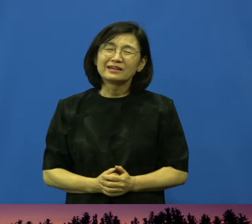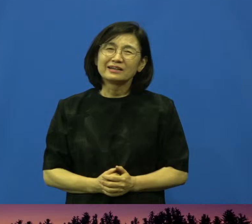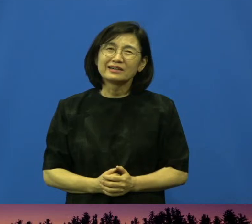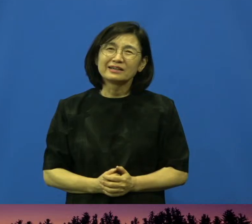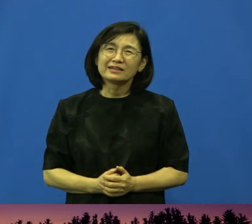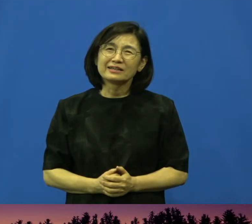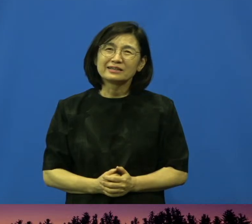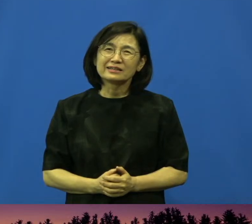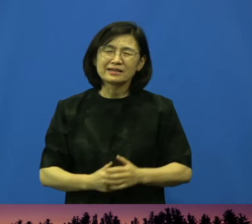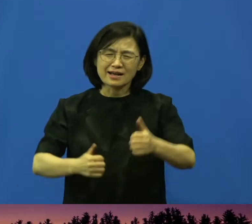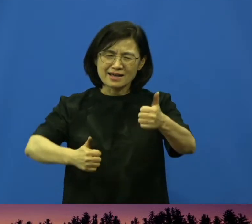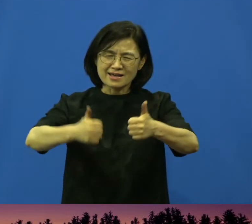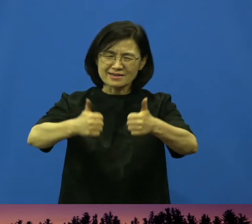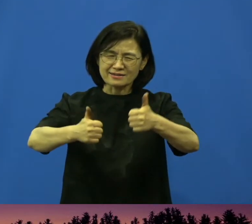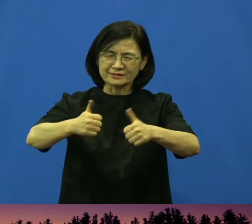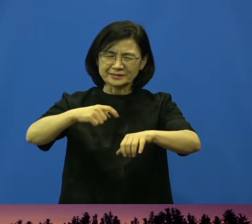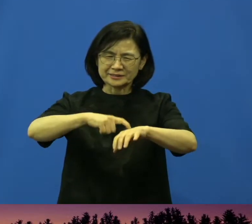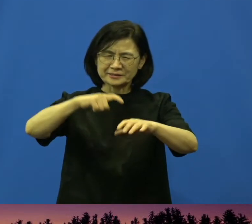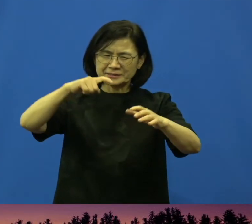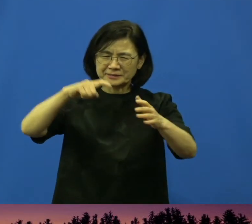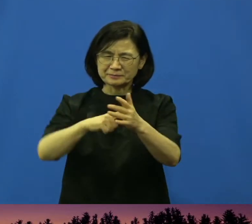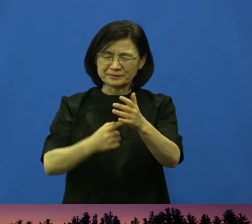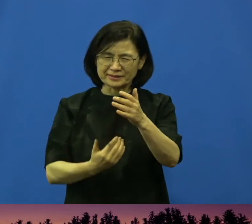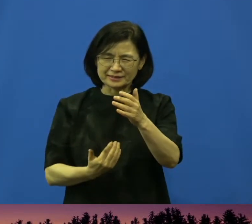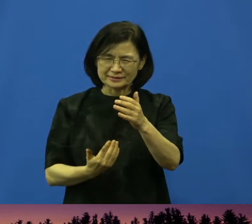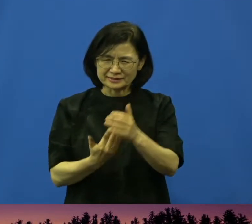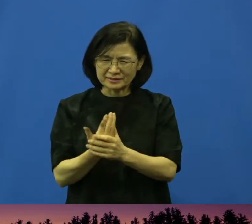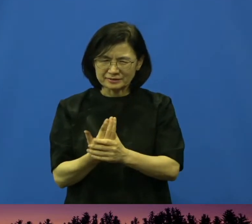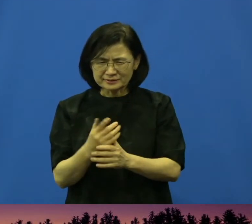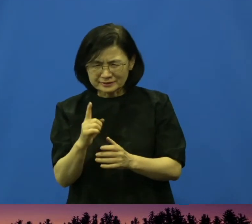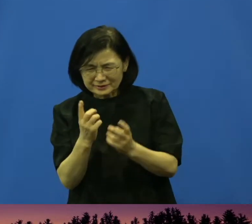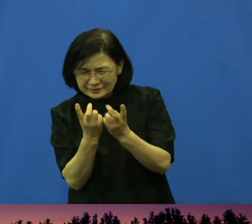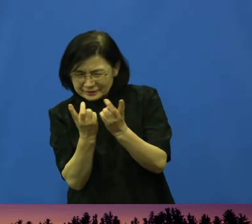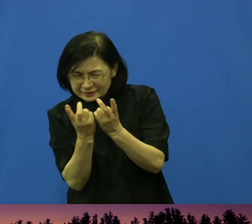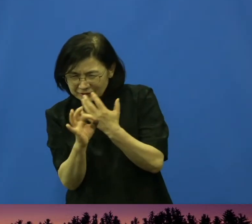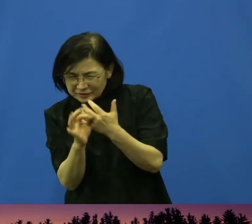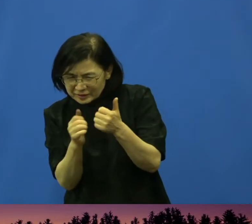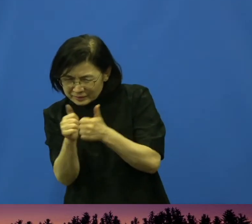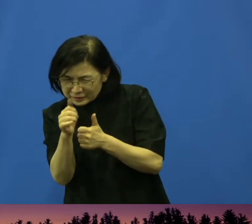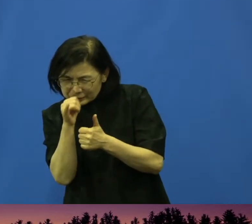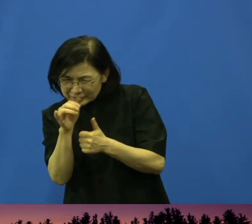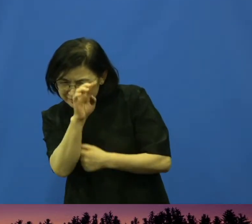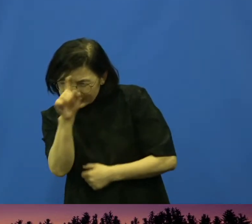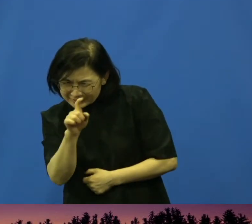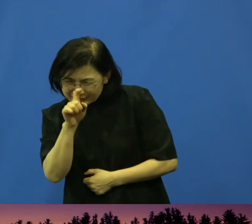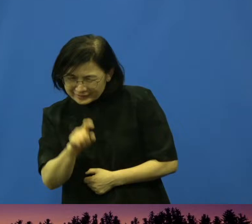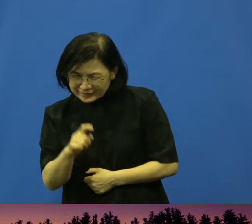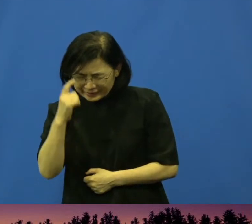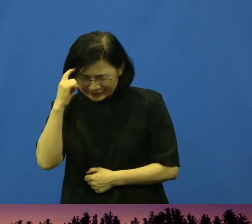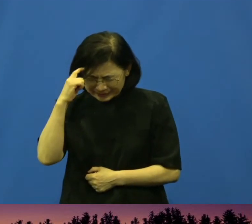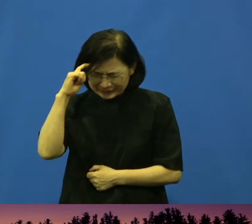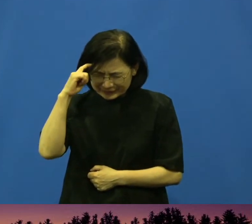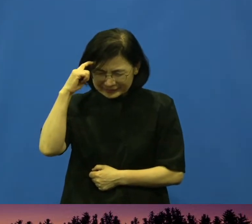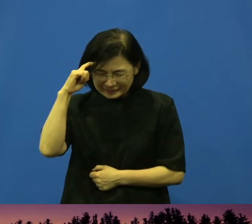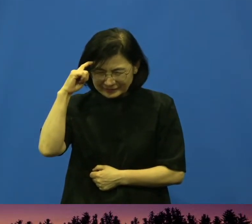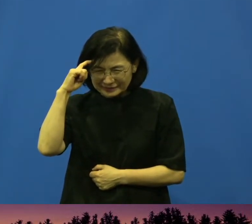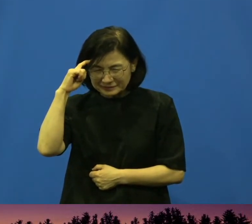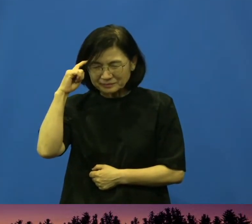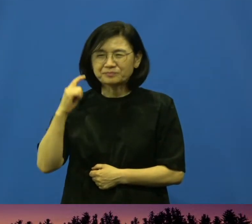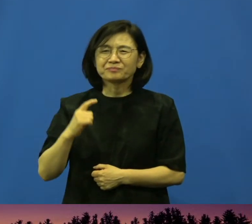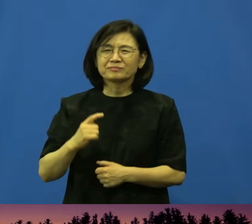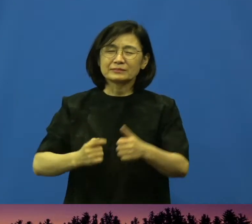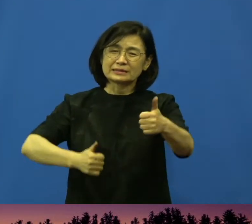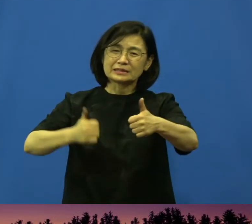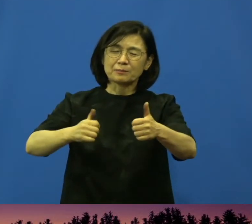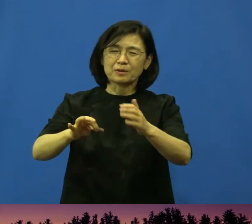경쟁 심리가 발동되는 거죠. 어떻게 하면 이길 수 있을까? 이 승리 본능. 이기고 싶은 거예요. 절대 안 지려고 하는 사람이